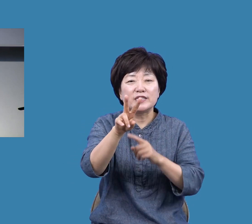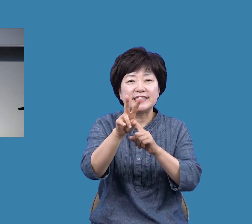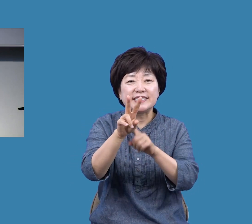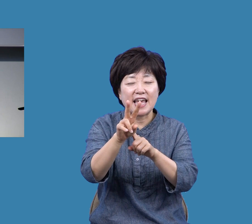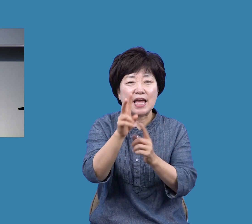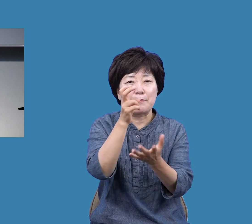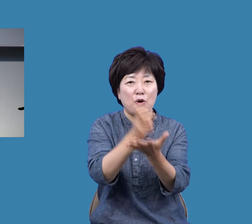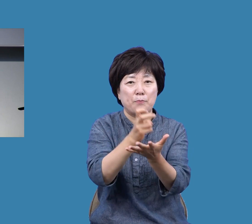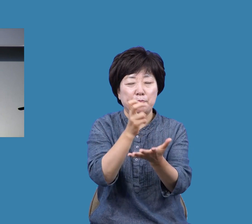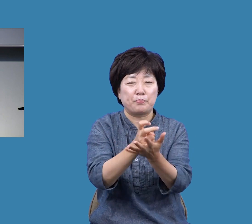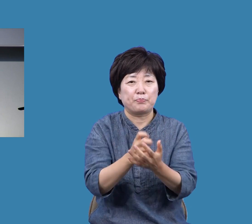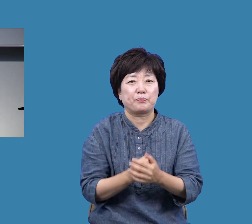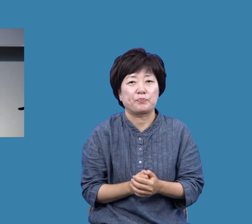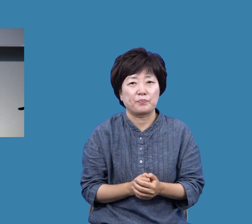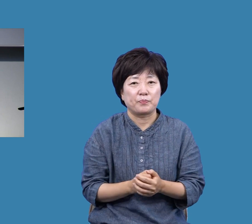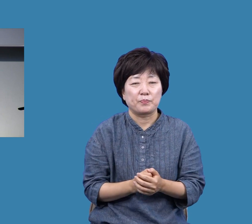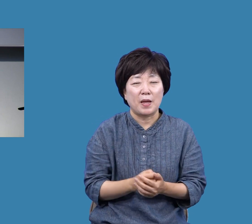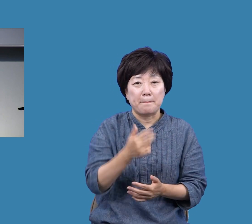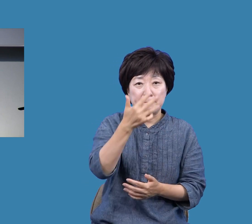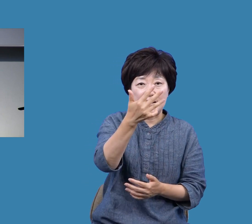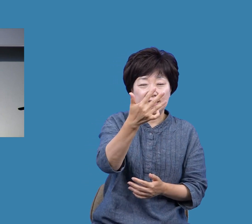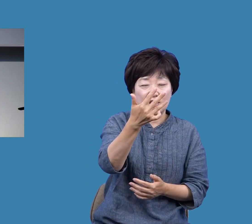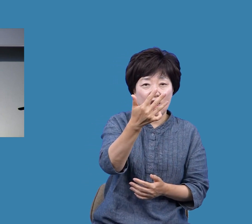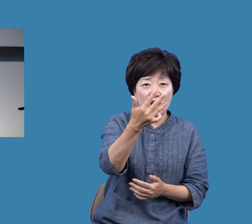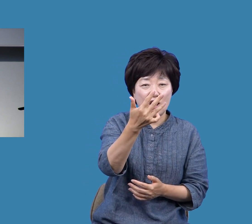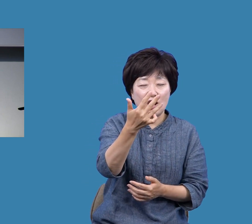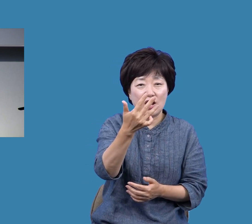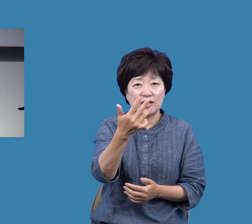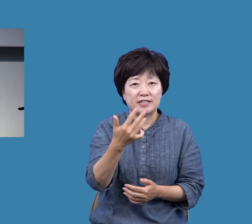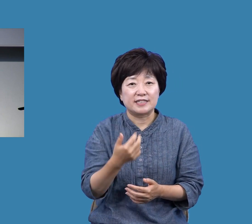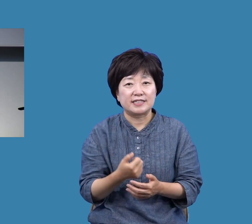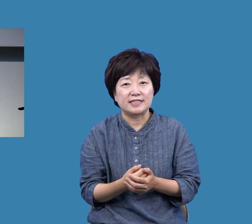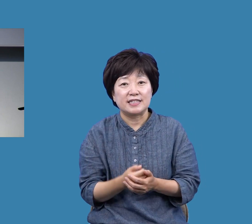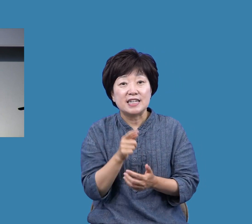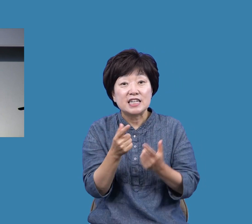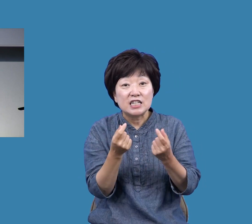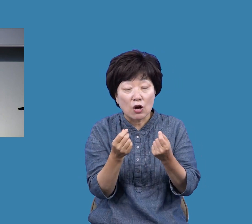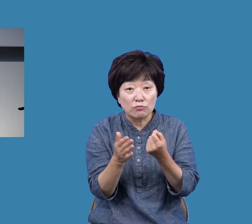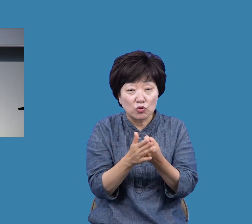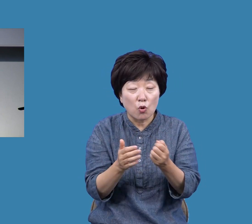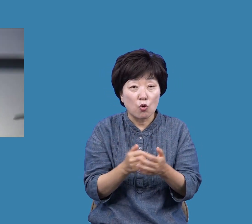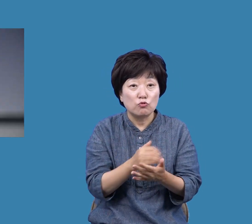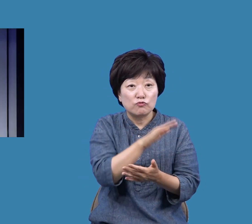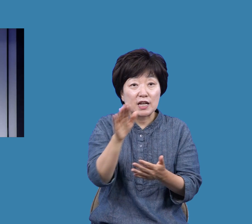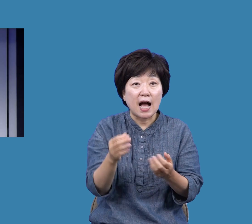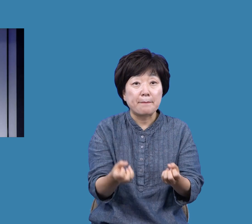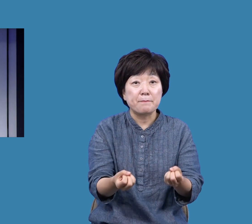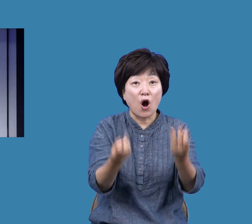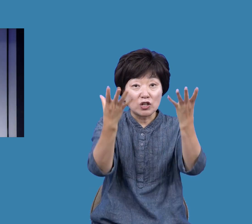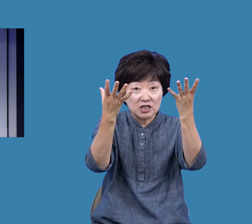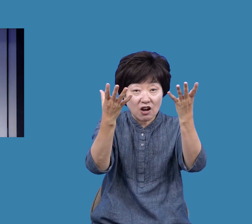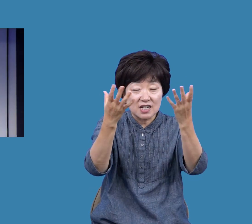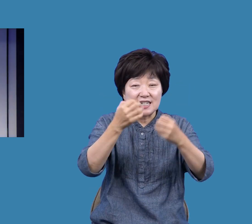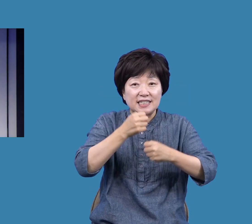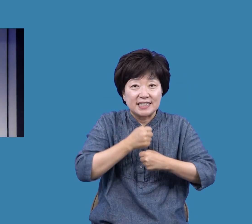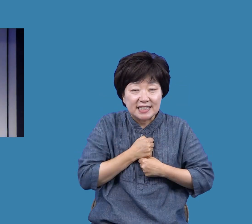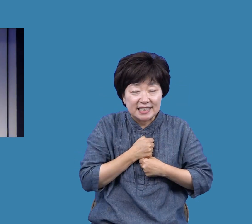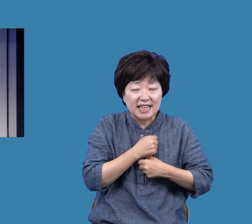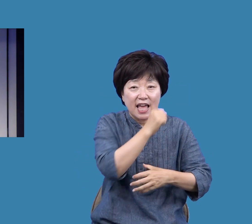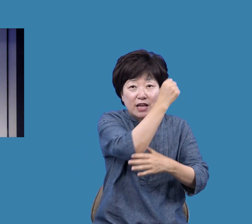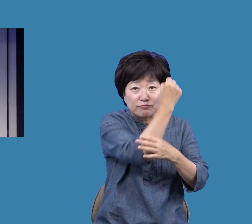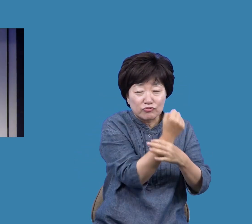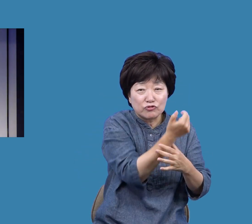가져야 되는가? 8절에 보면 이렇게 얘기합니다. 자, 시작. 이러므로 우리가 명절을 지키되 묵은 누룩으로도